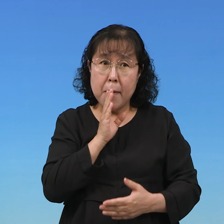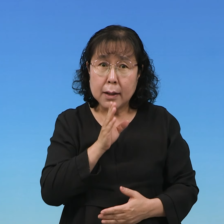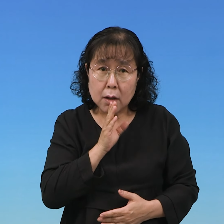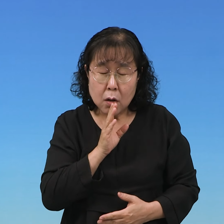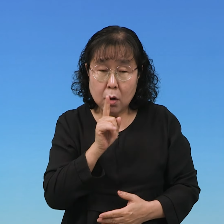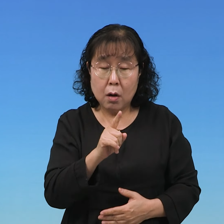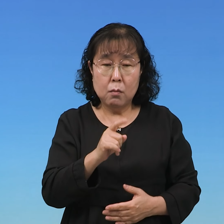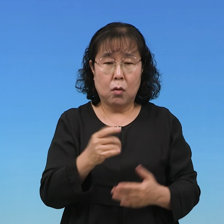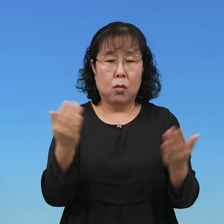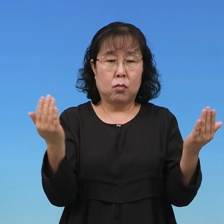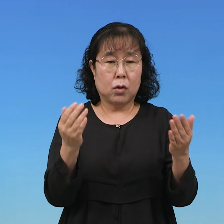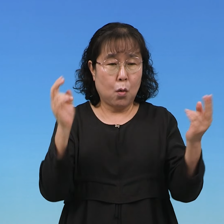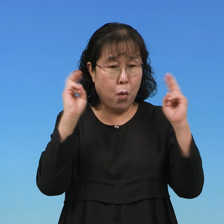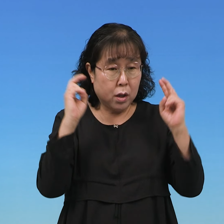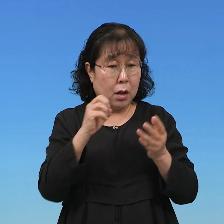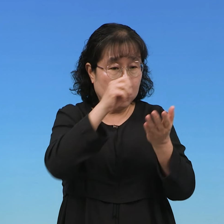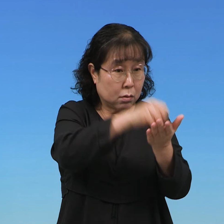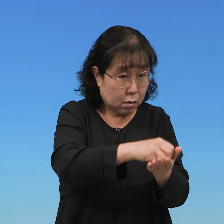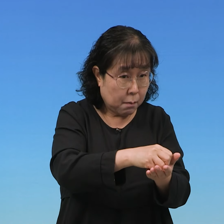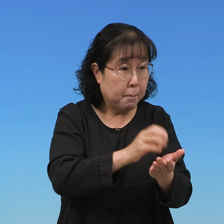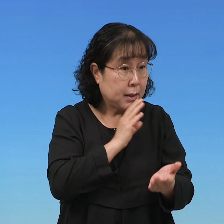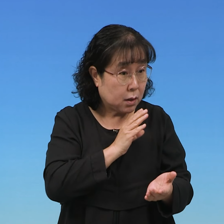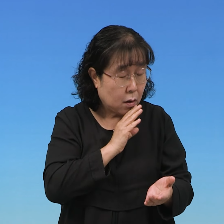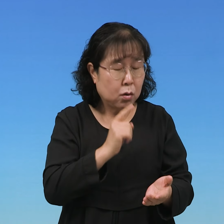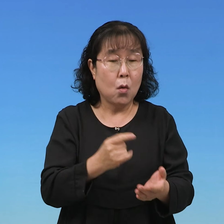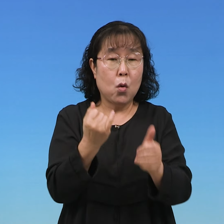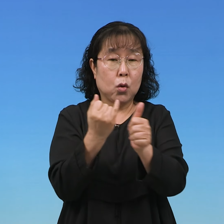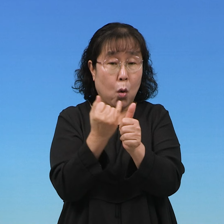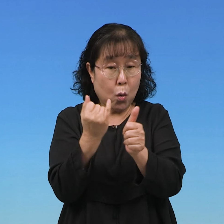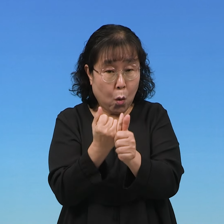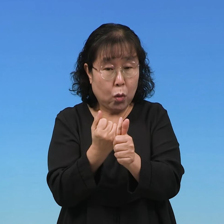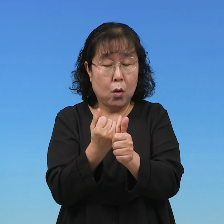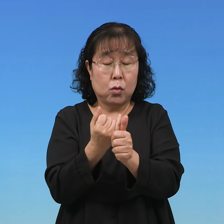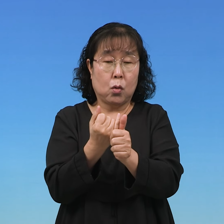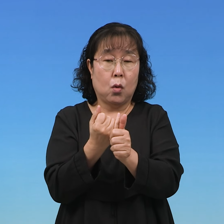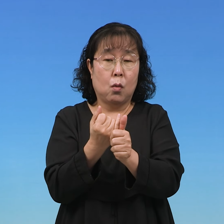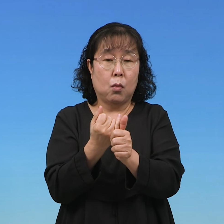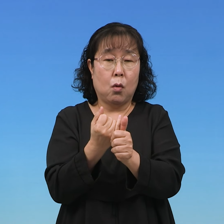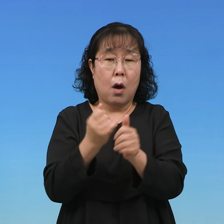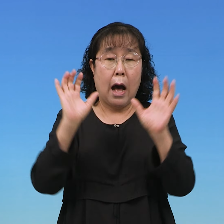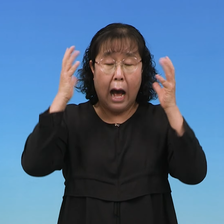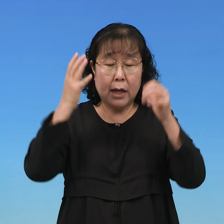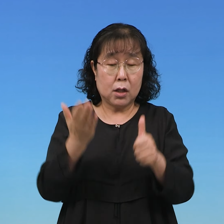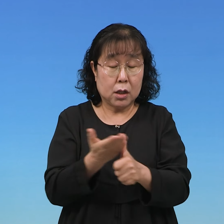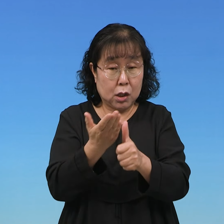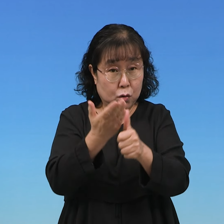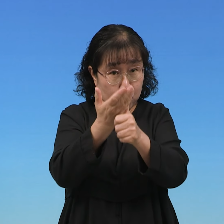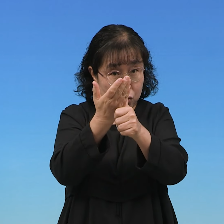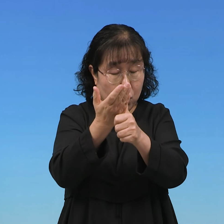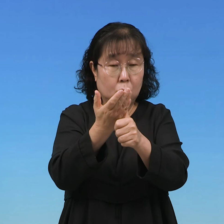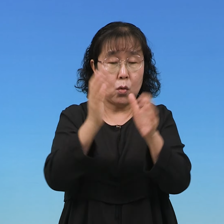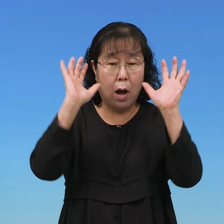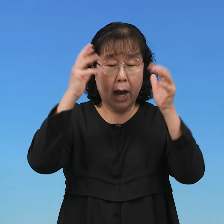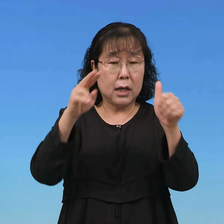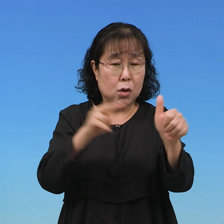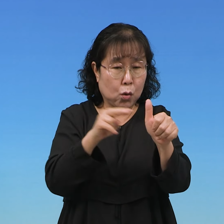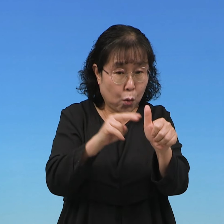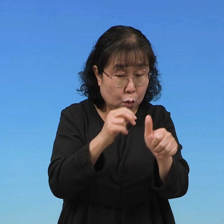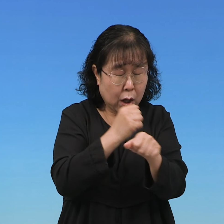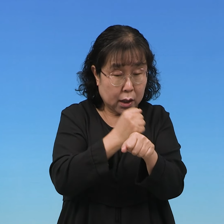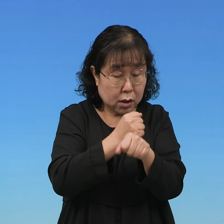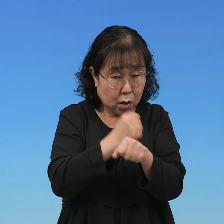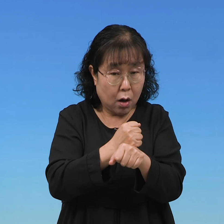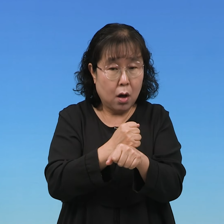없습니다. 취업 준비, 창업 준비, 결혼 준비, 육아, 교육, 승진,